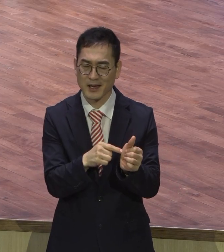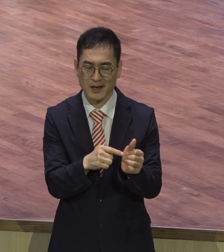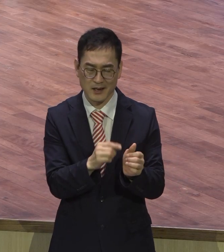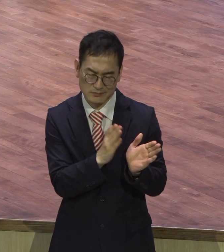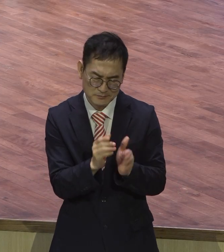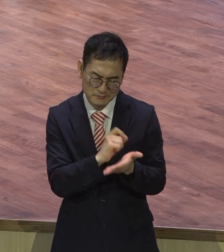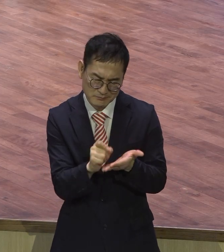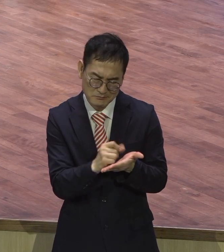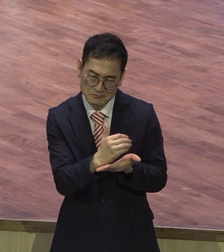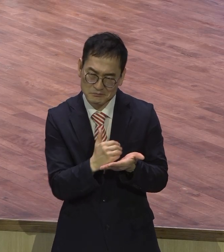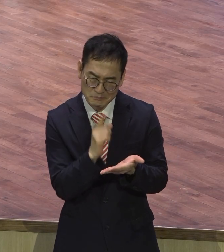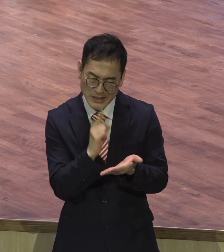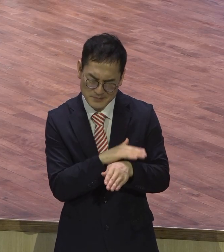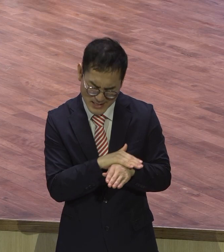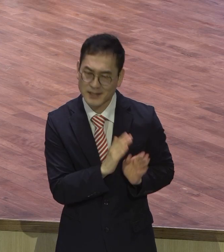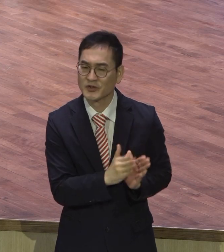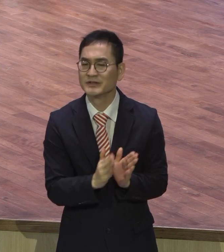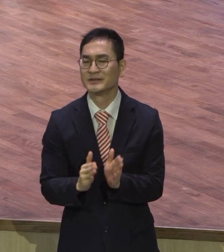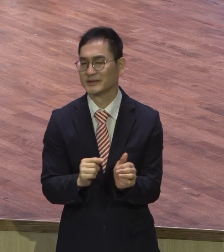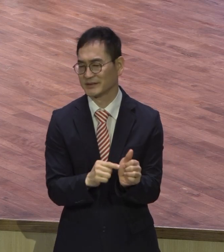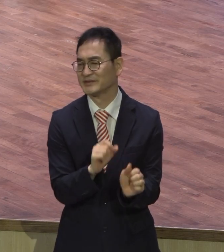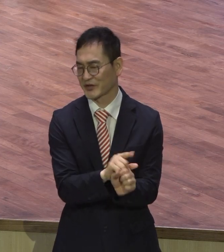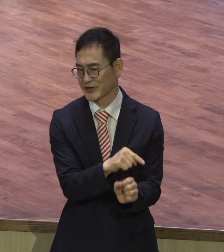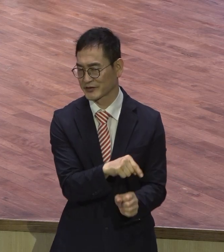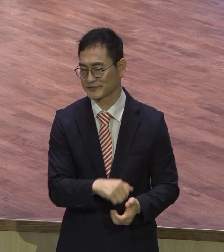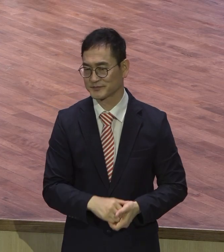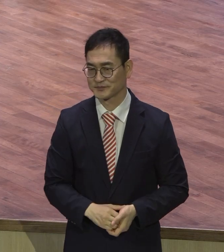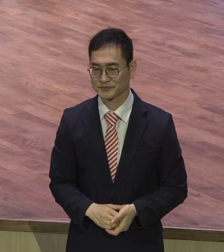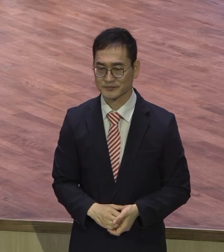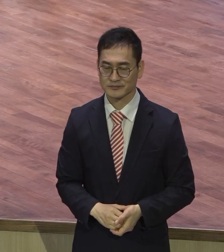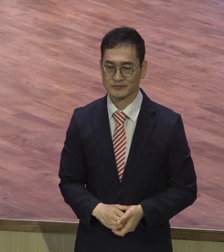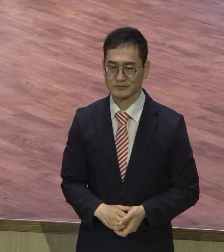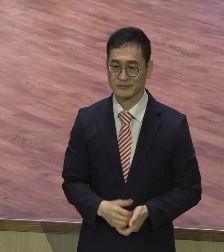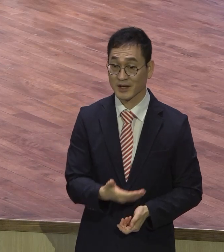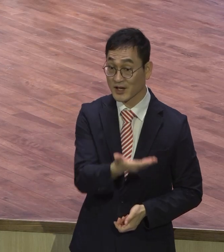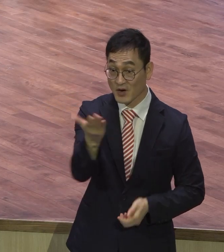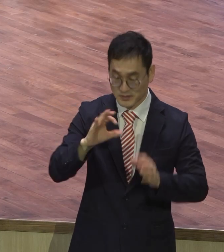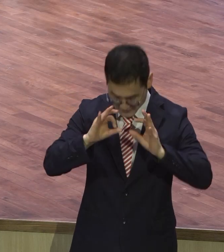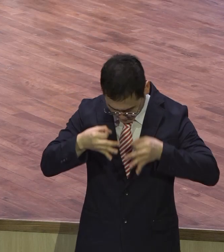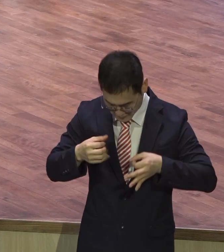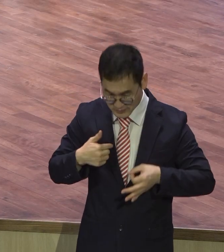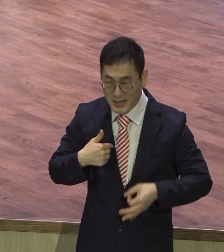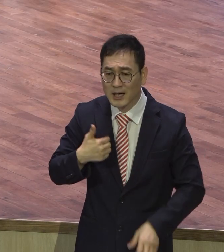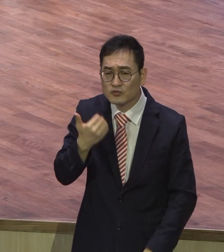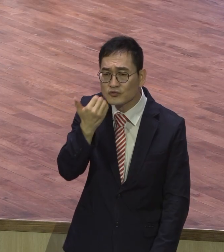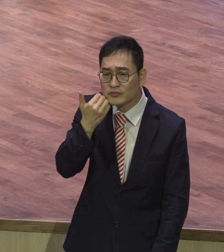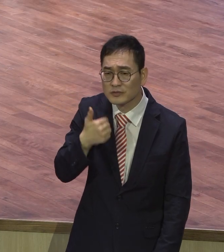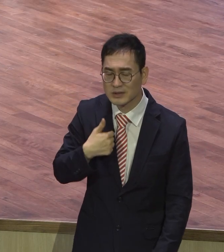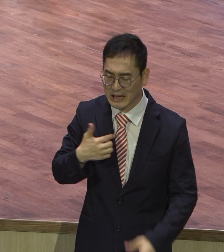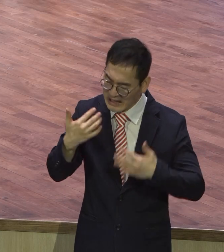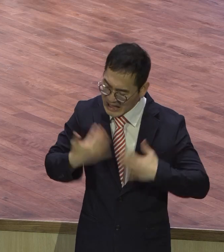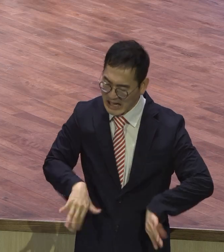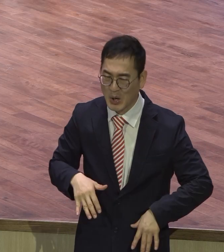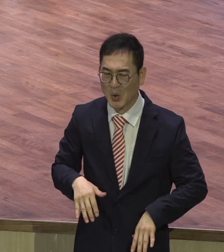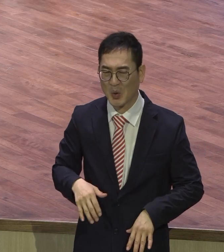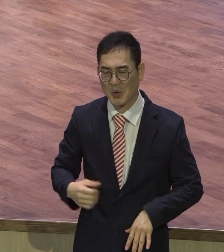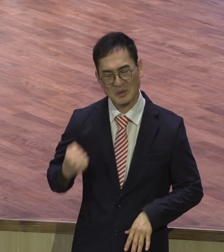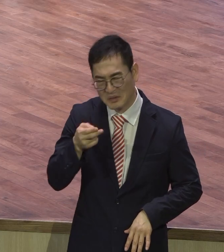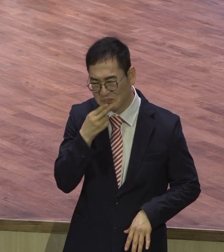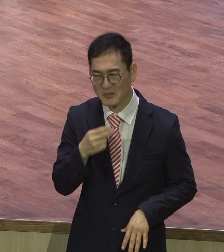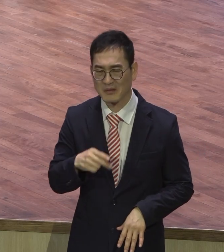여러분은 자신을 어떻게 바라보고 있습니까 연약하고 무능하고 무력하고 그냥